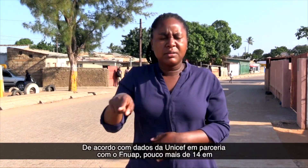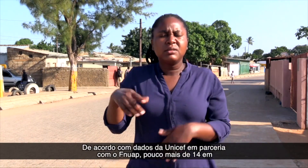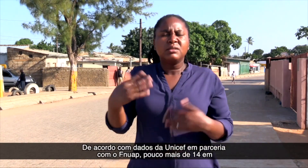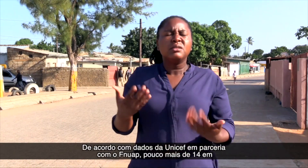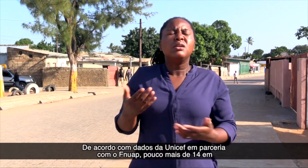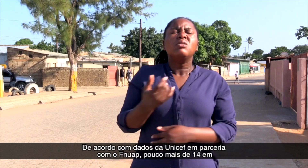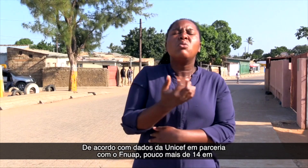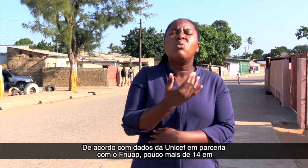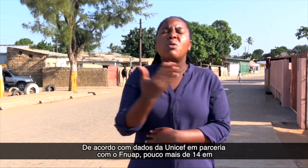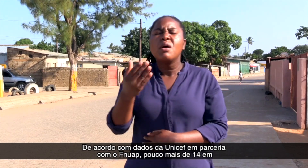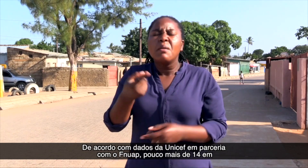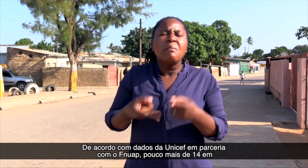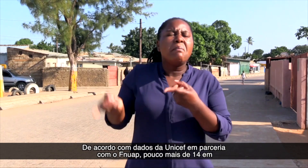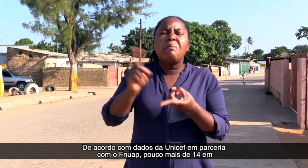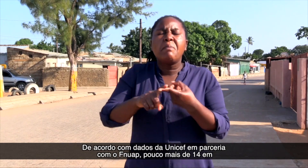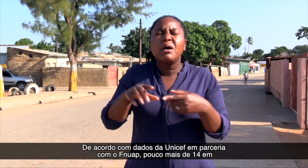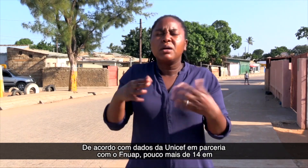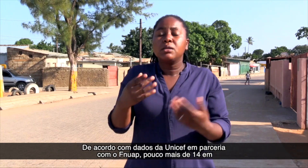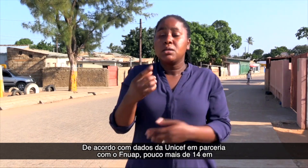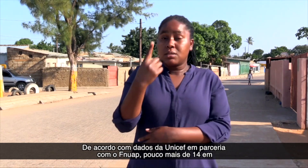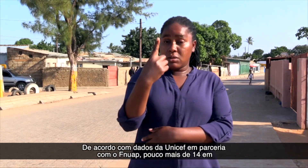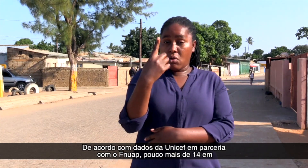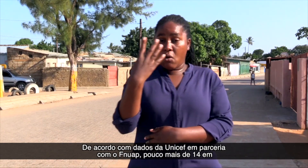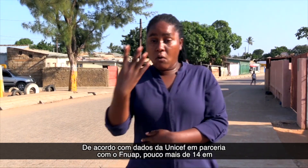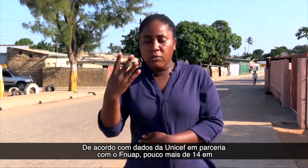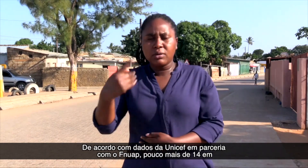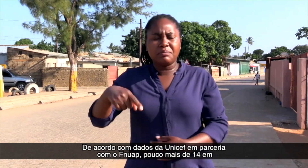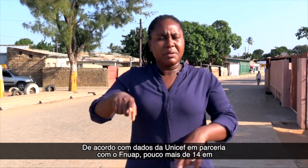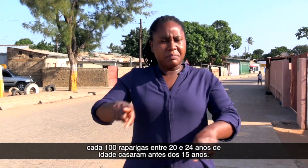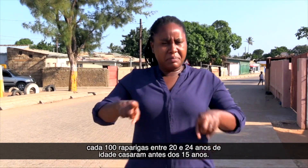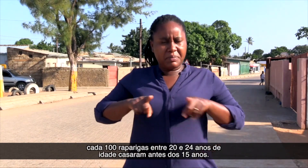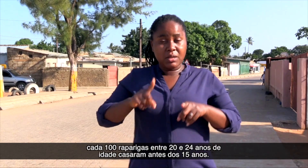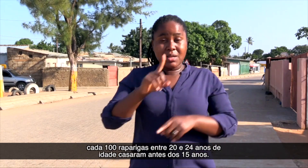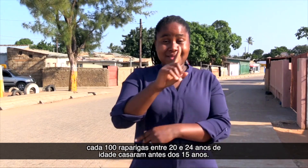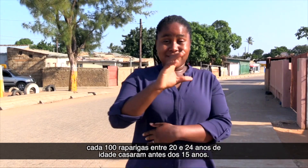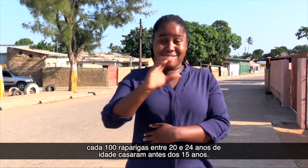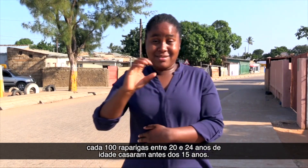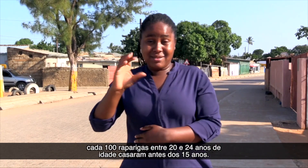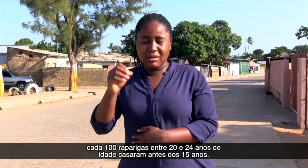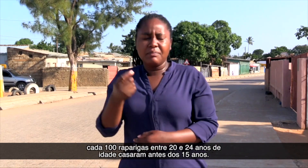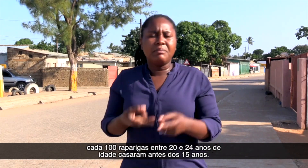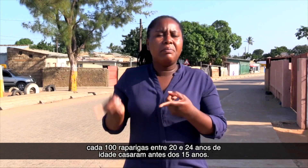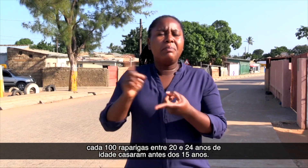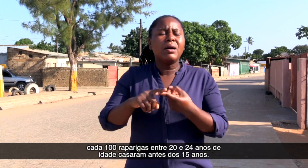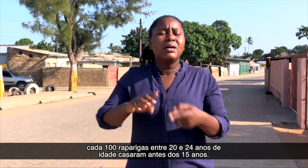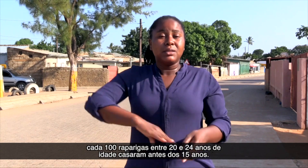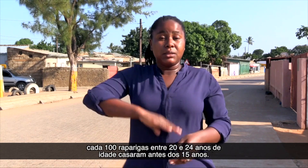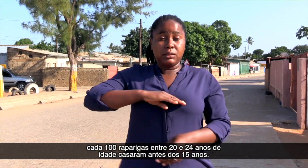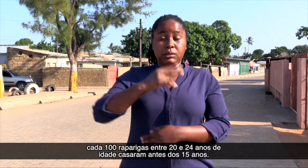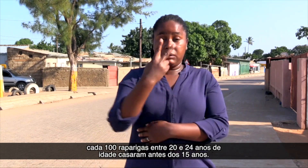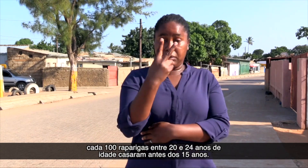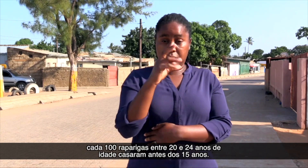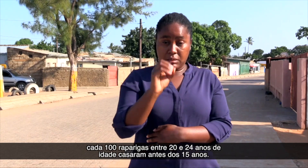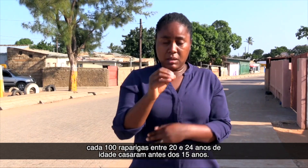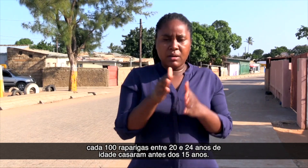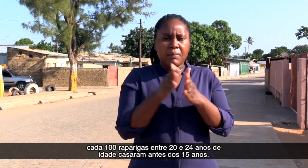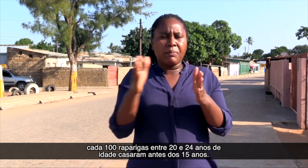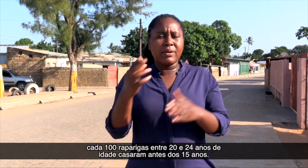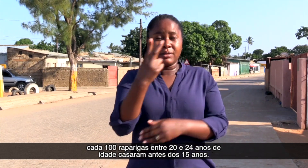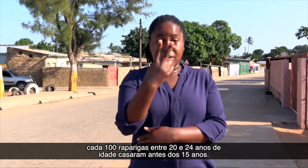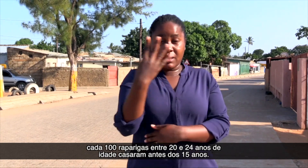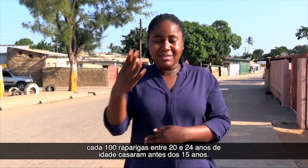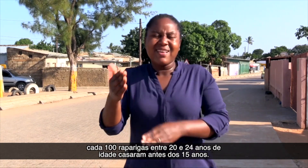De acordo com dados da Unicef, em parceria com FUNOAP, pouco mais de 14 em cada 100 raparigas entre 20 e